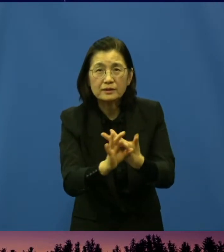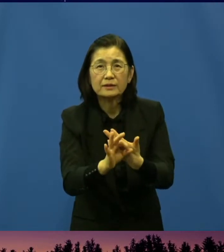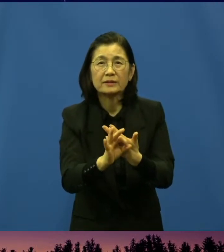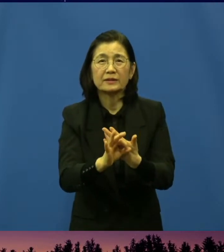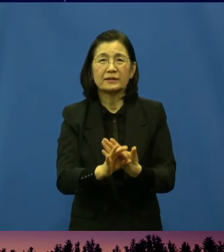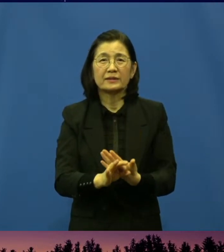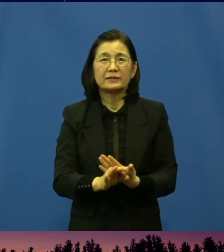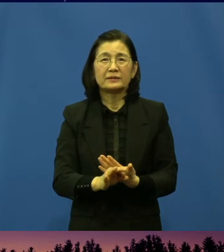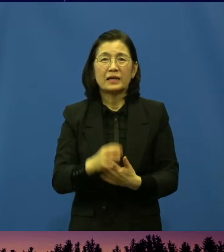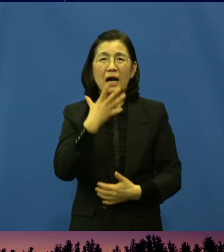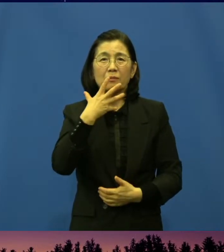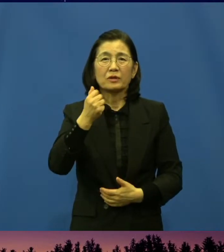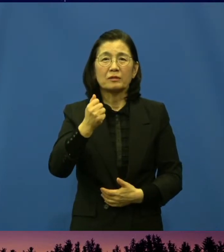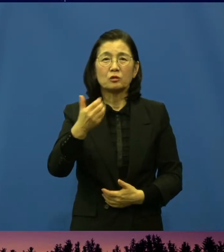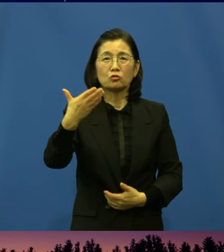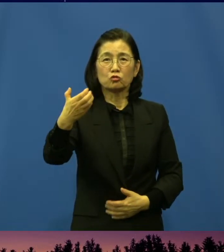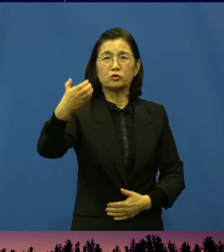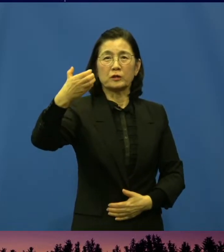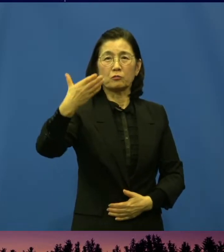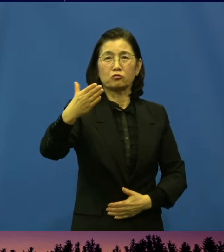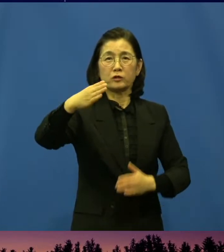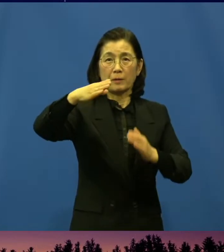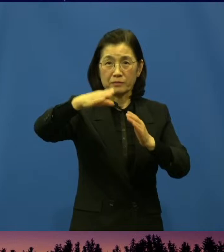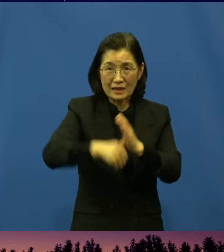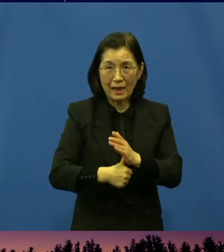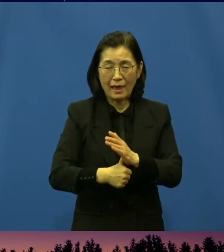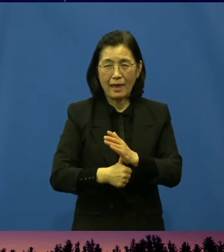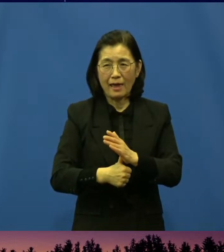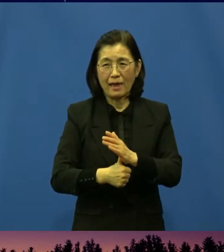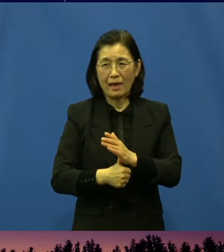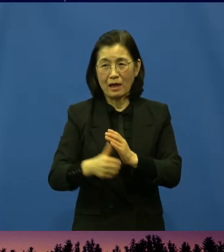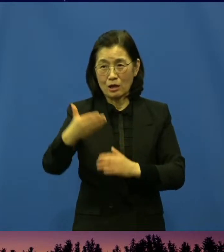절이에요. 아브라함이 99세 때에